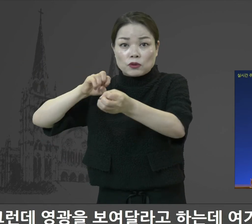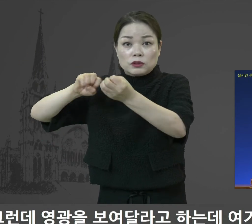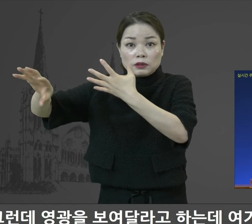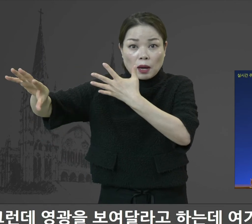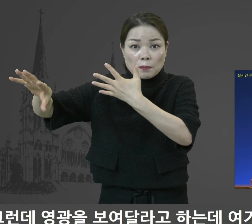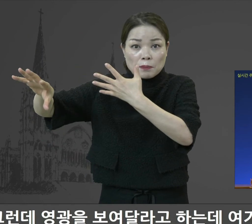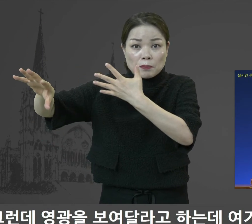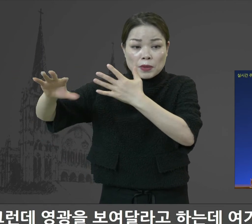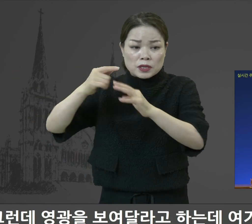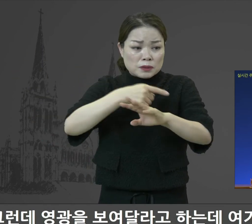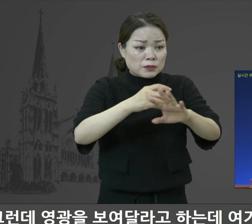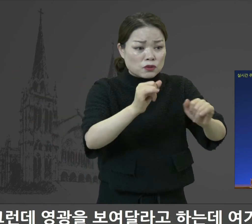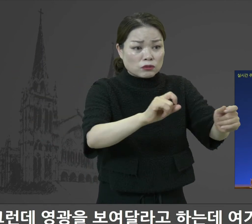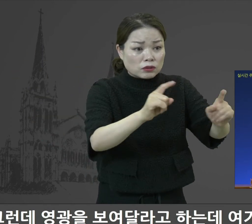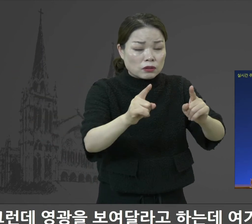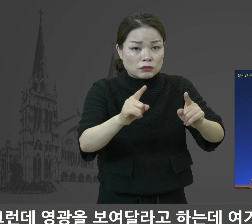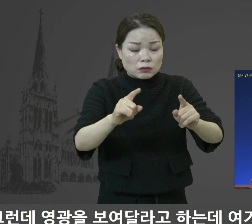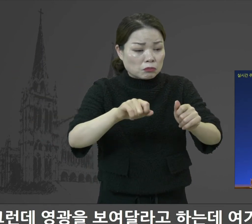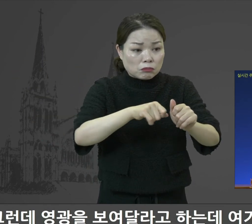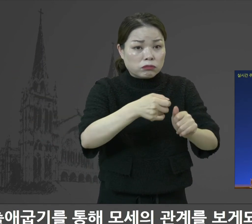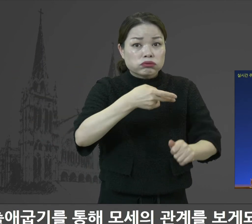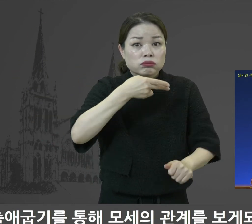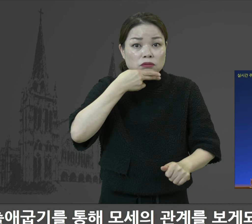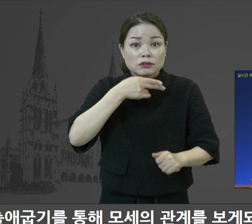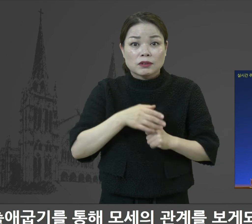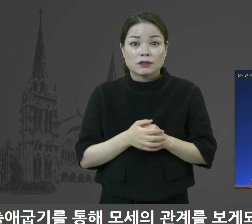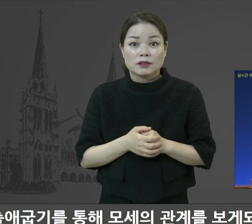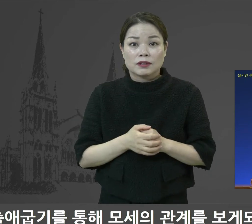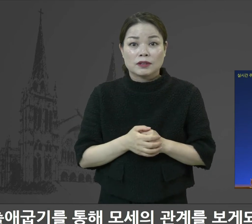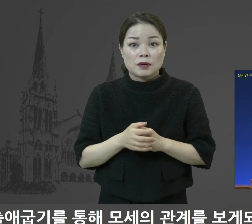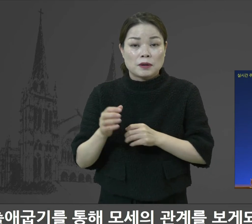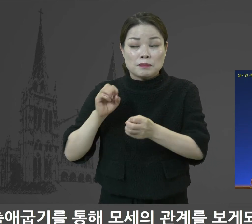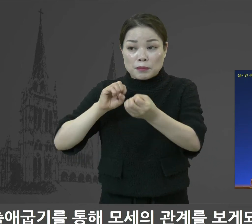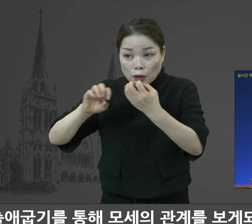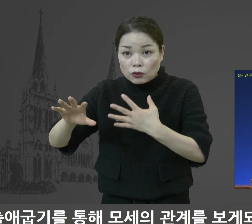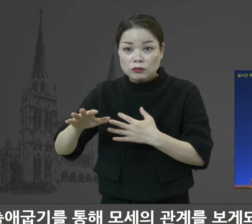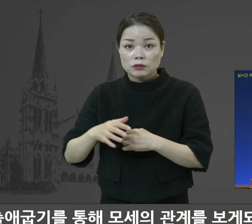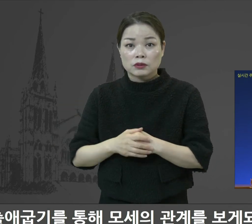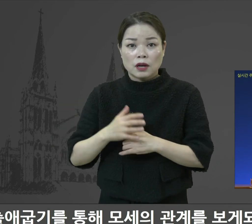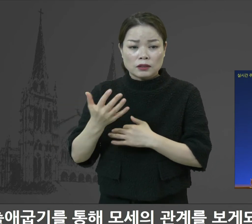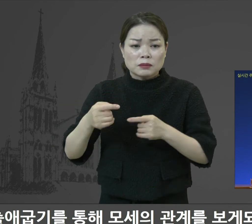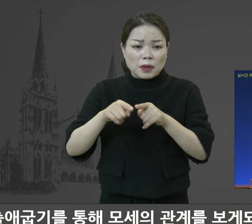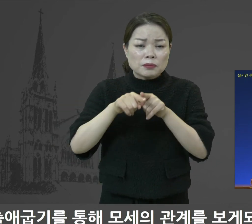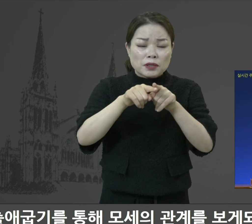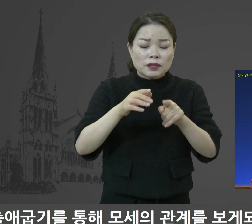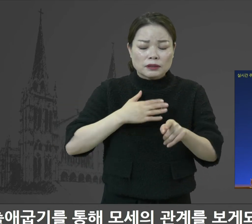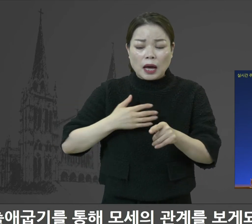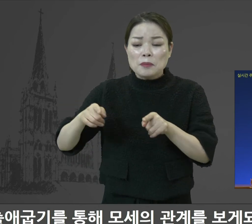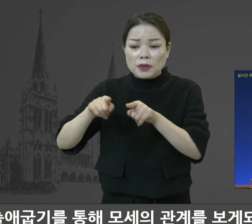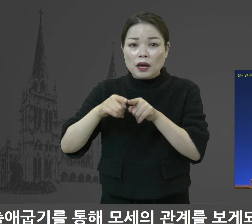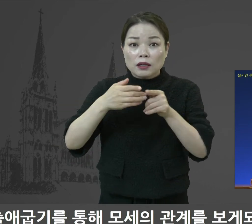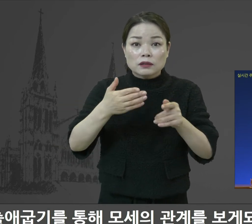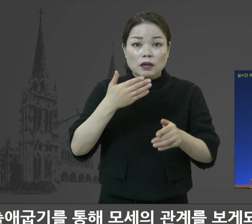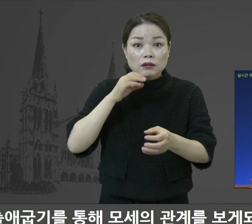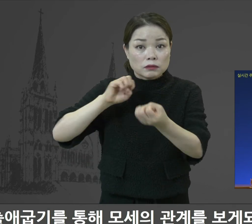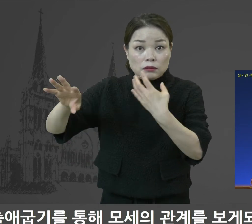이 민족 살려주세요. 그래, 벌하지 않겠다. 하나님 같이 올라가 주세요. 그래, 내가 같이